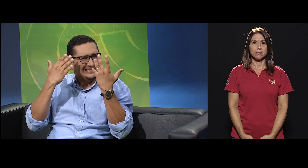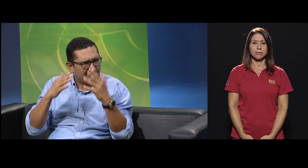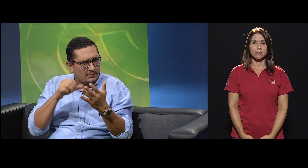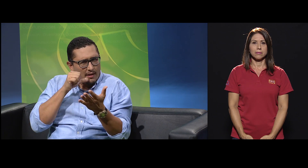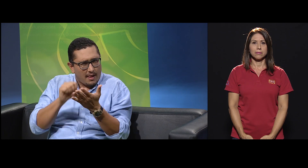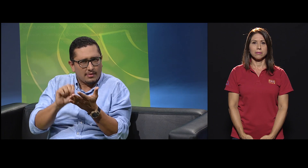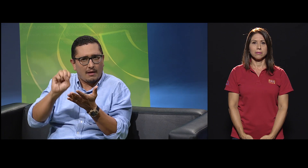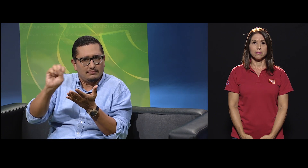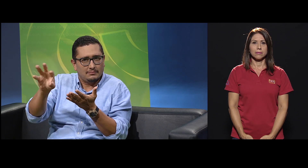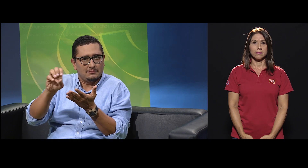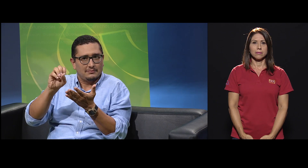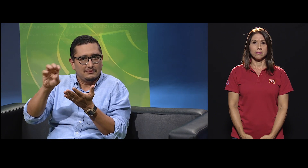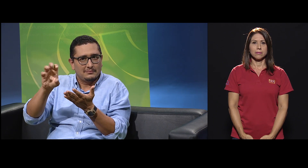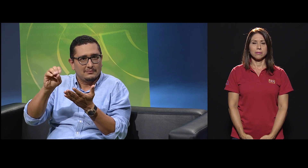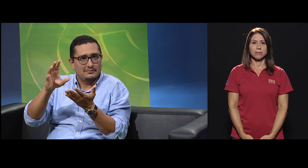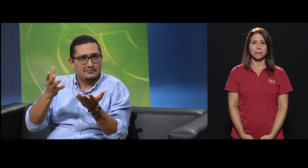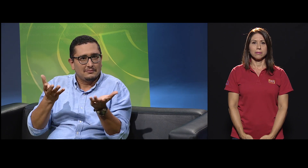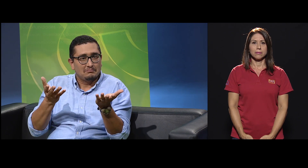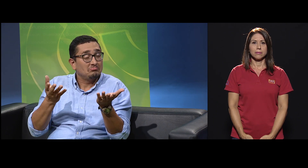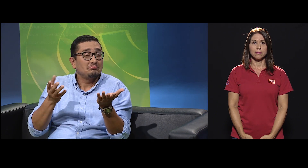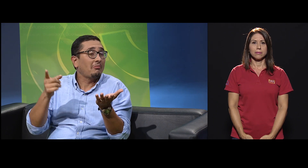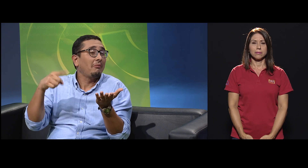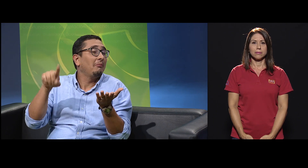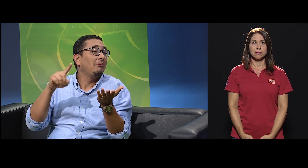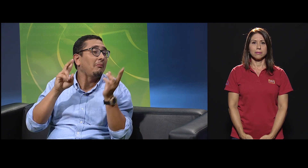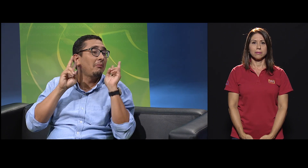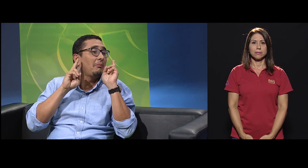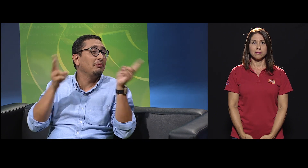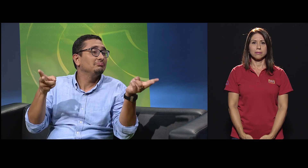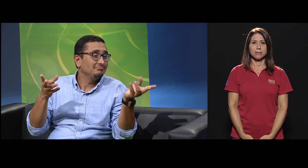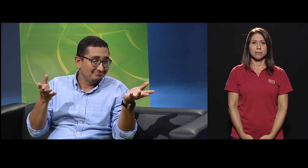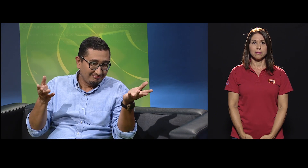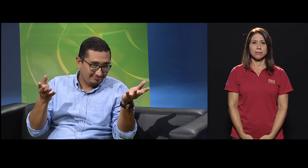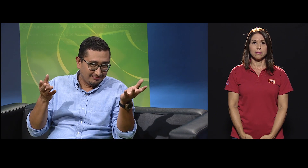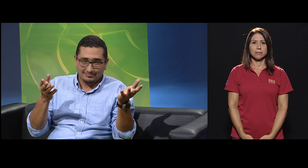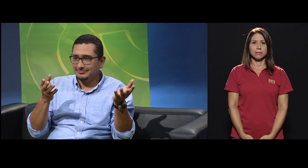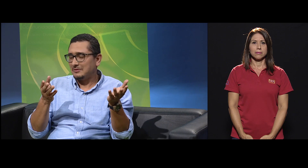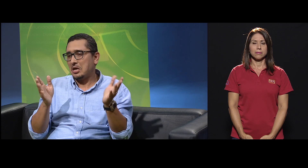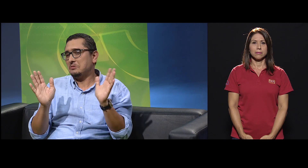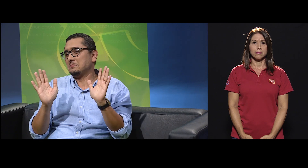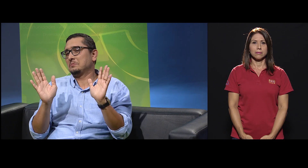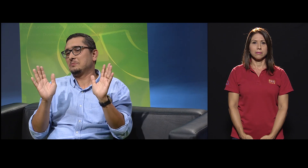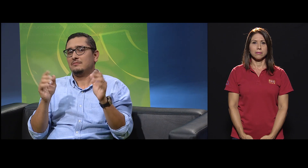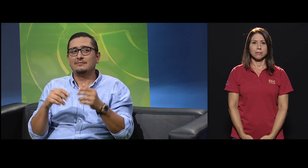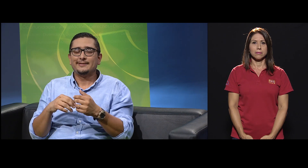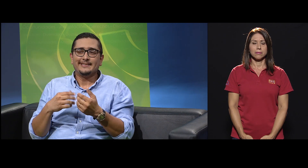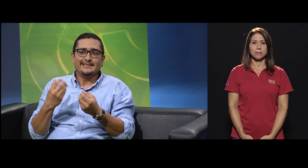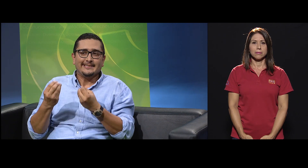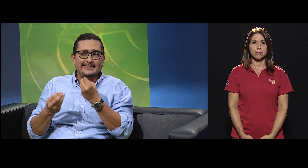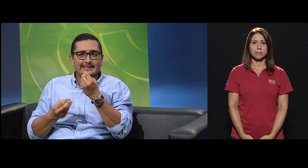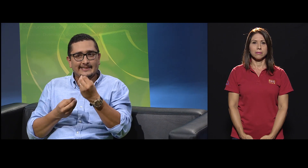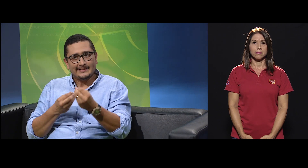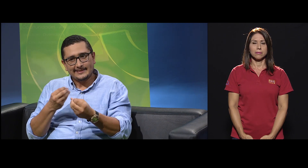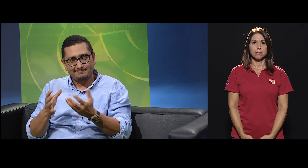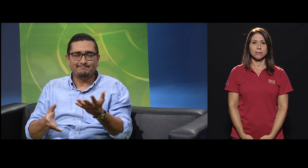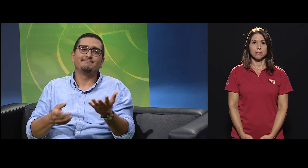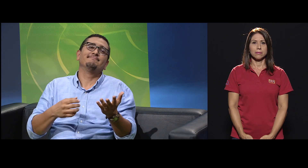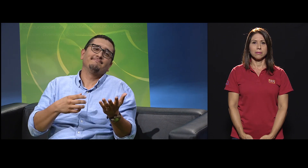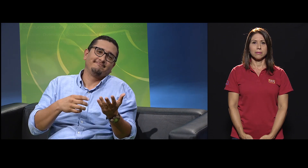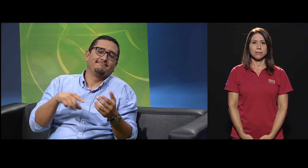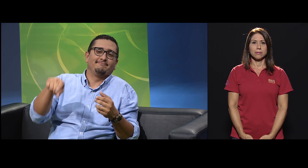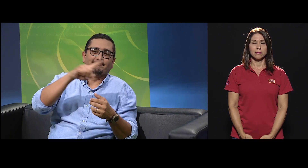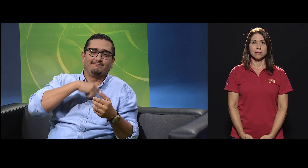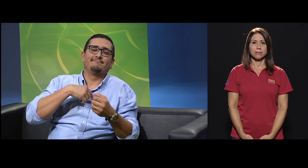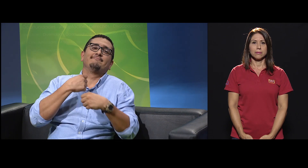tamaño normal, natural, donde nosotros no tengamos que esforzarnos tanto. Lo hicimos de esa manera, pero ellos no nos escucharon. Enviamos varias